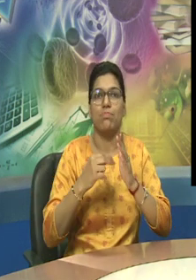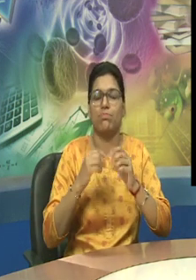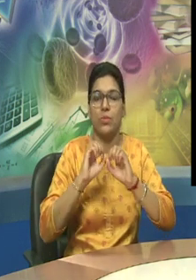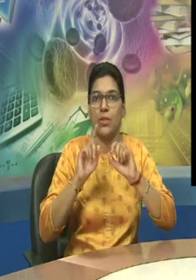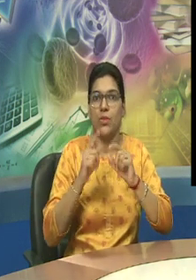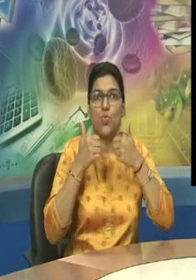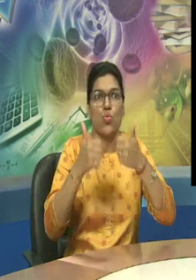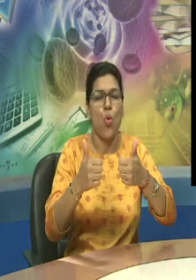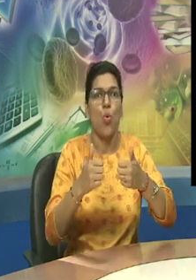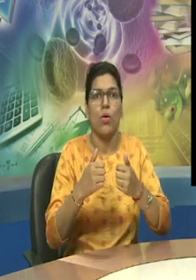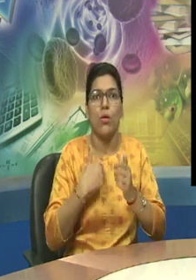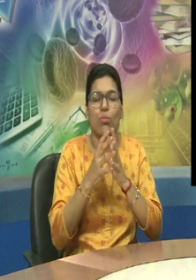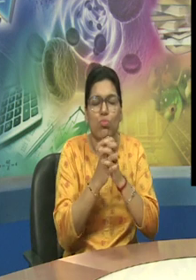रंग की ही हो गई